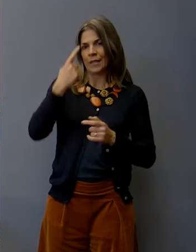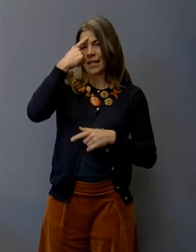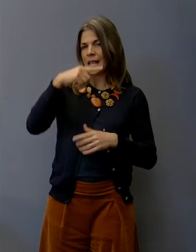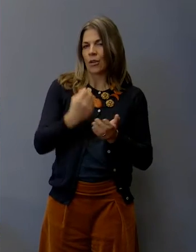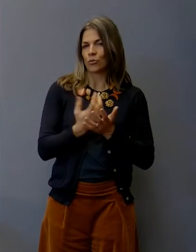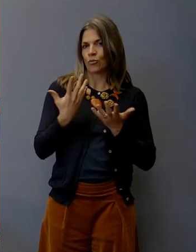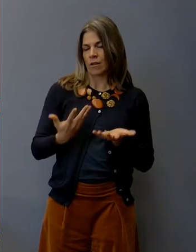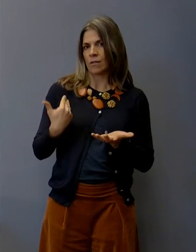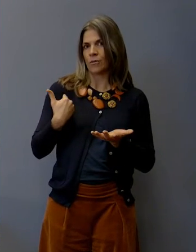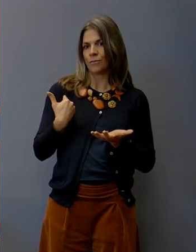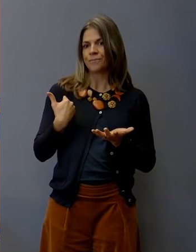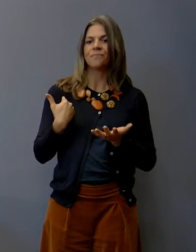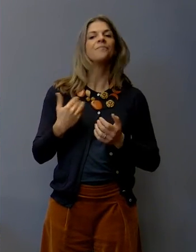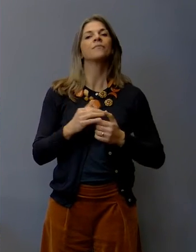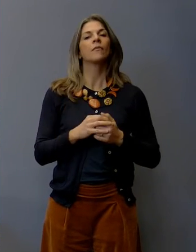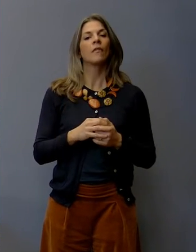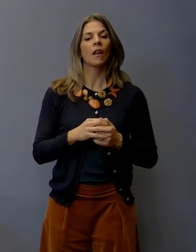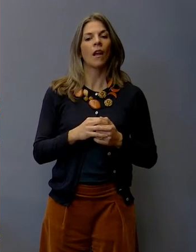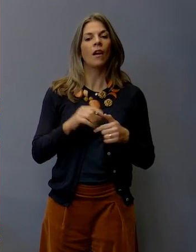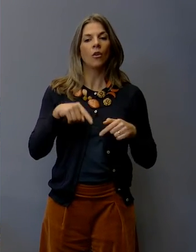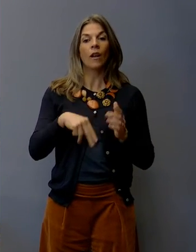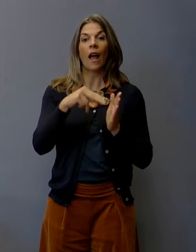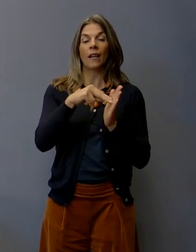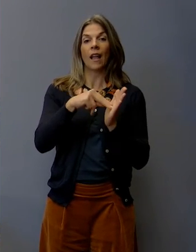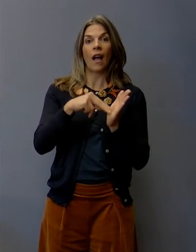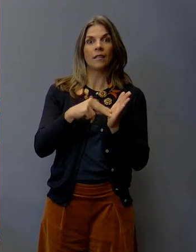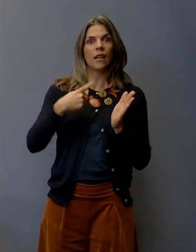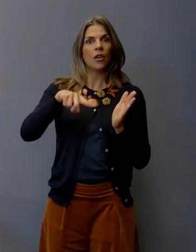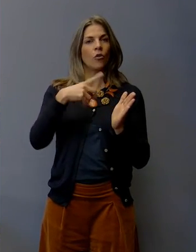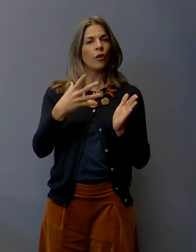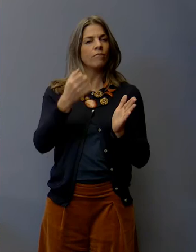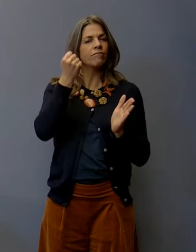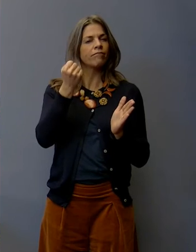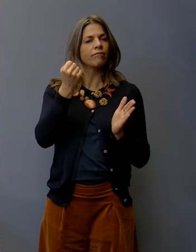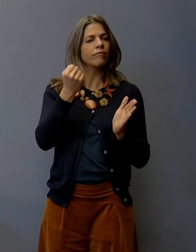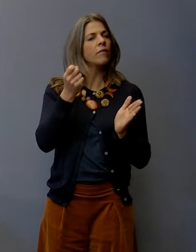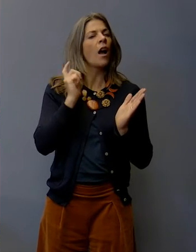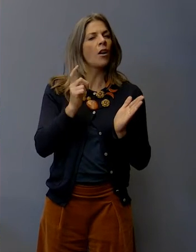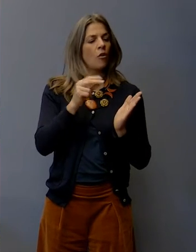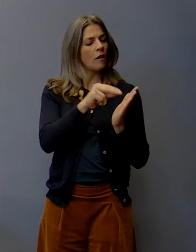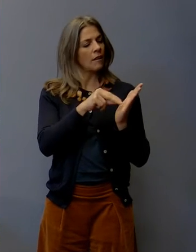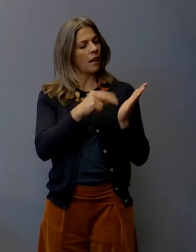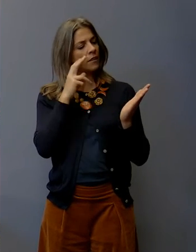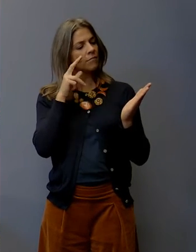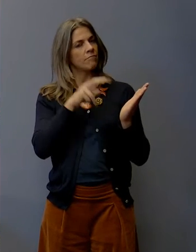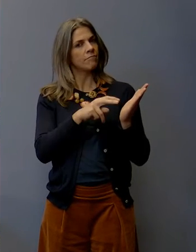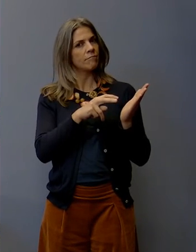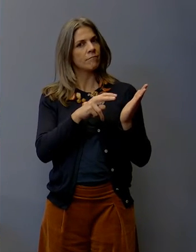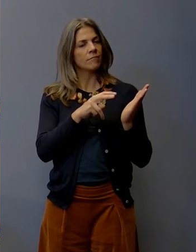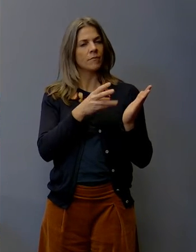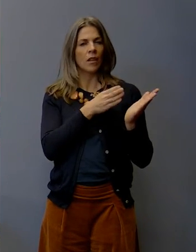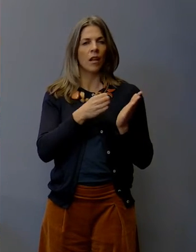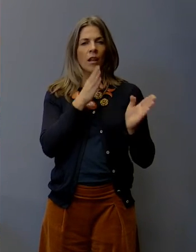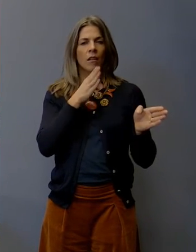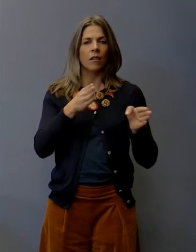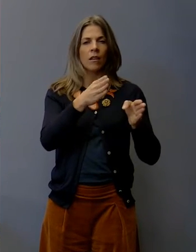quindi stiamo in qualche modo i dati nostri il nostro possesso vanno in una direzione decisamente diversa il tema della chiusura